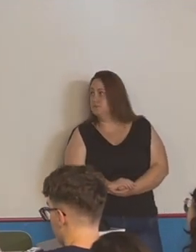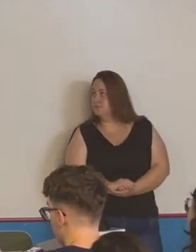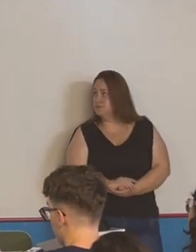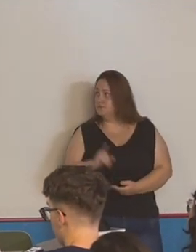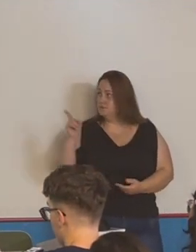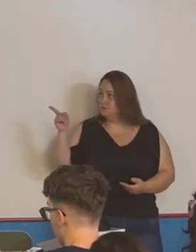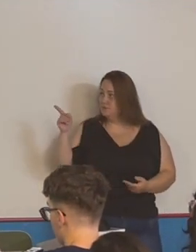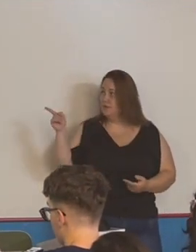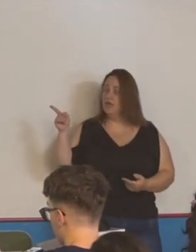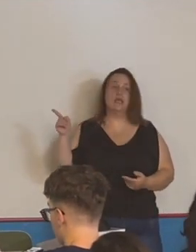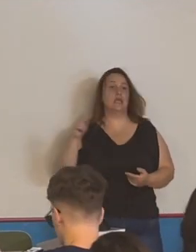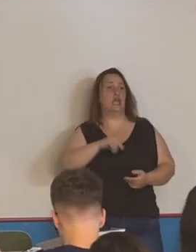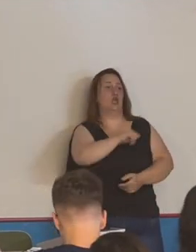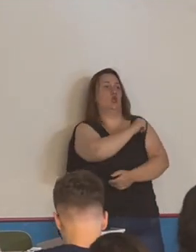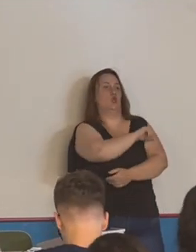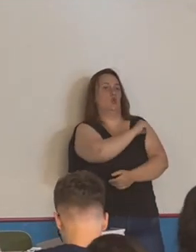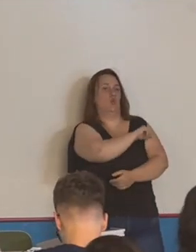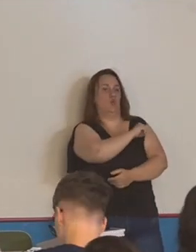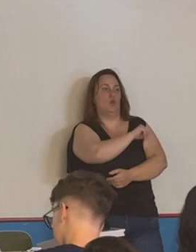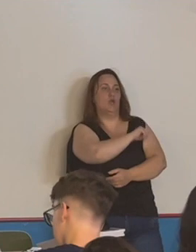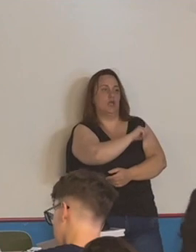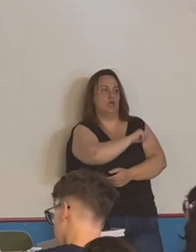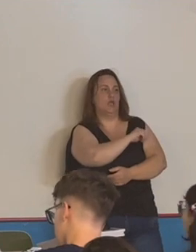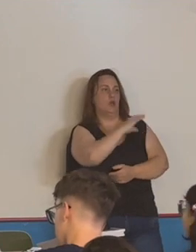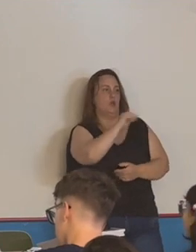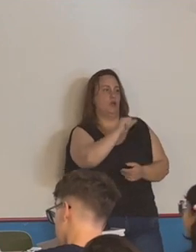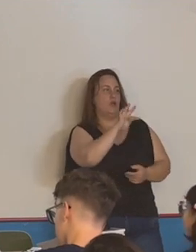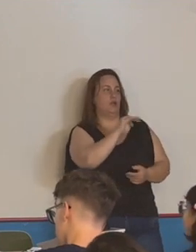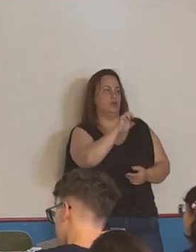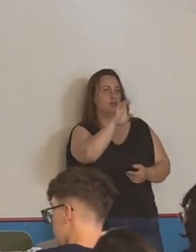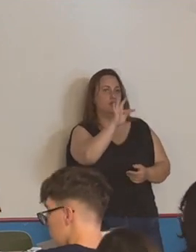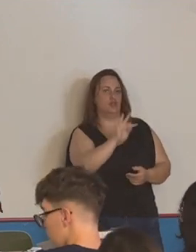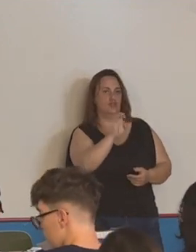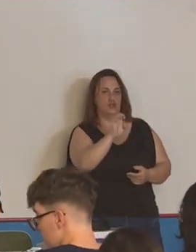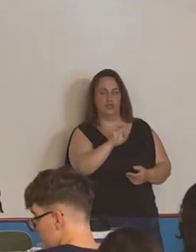Estação Catete, no Rio de Janeiro, vendedor de miniaturas também.